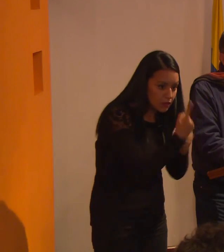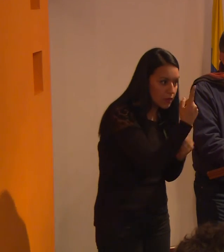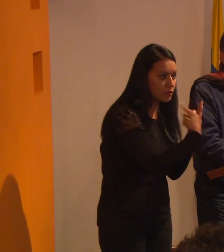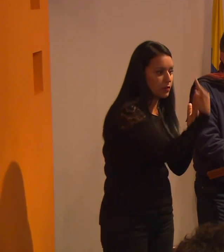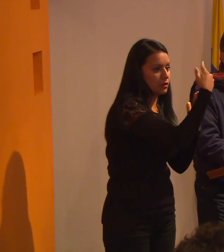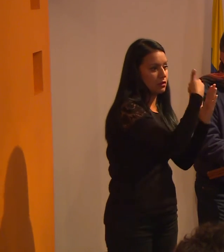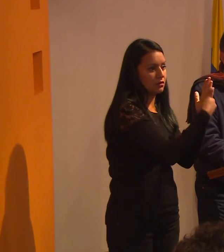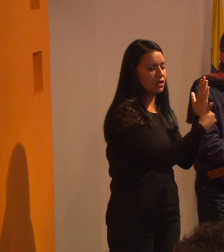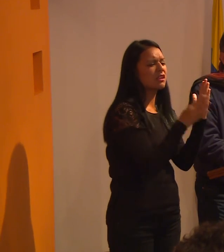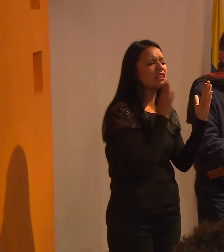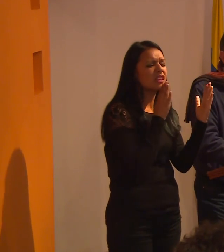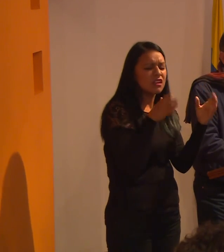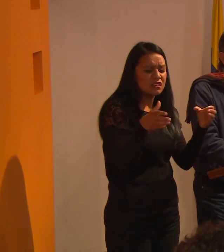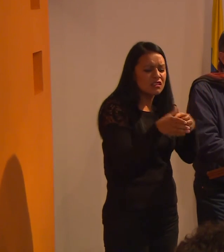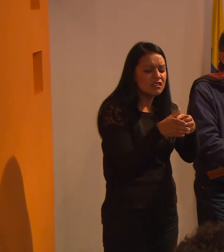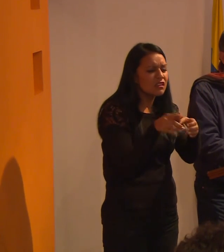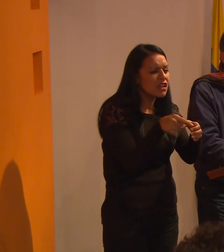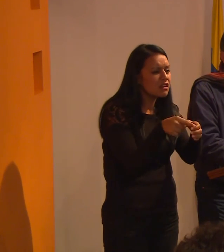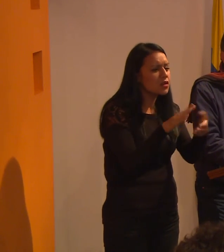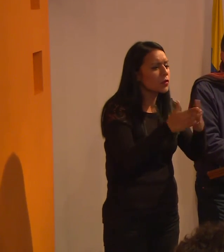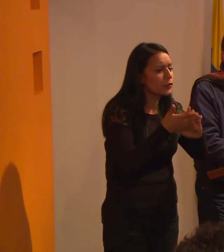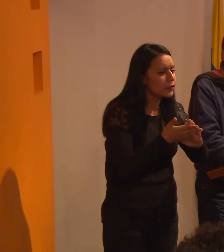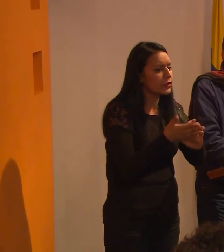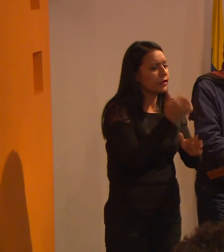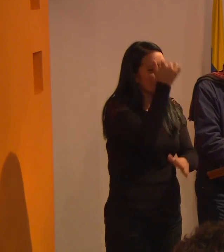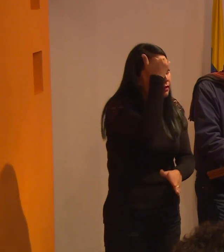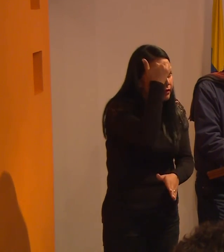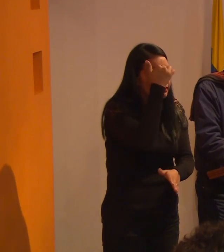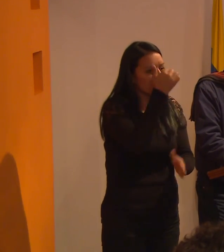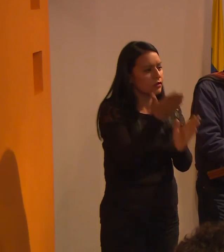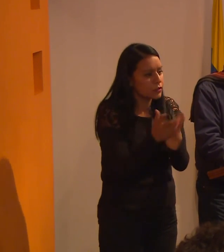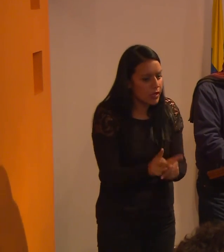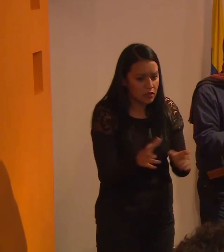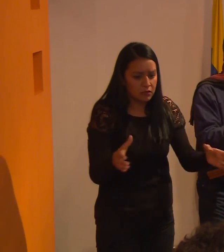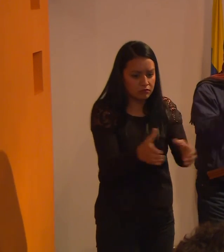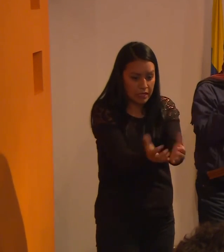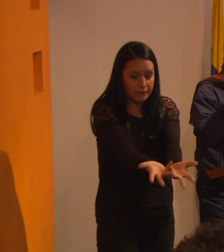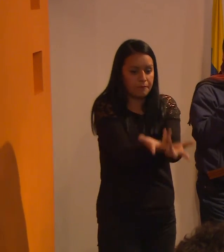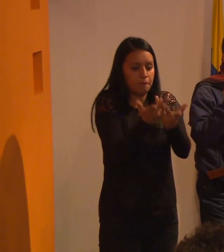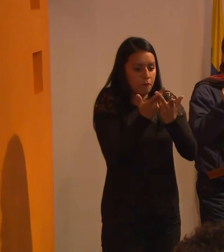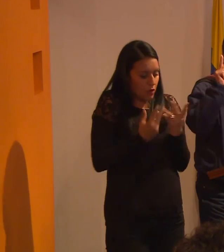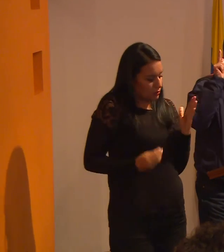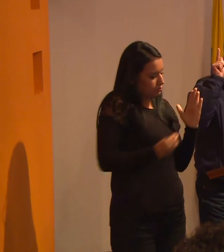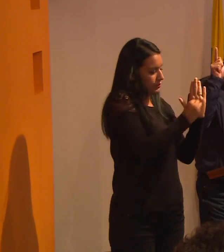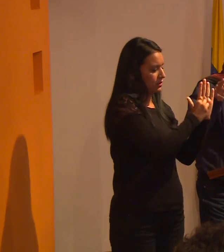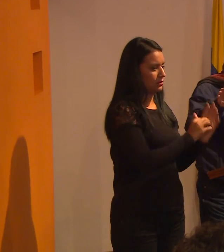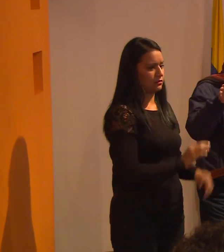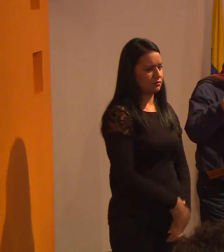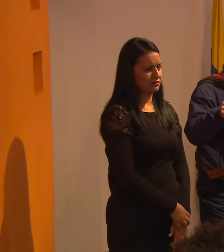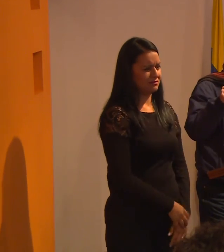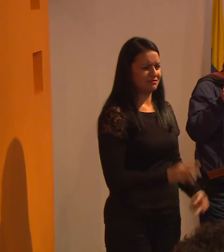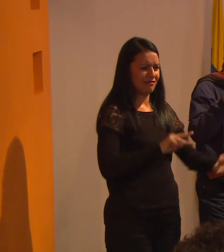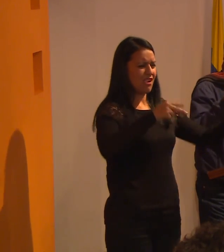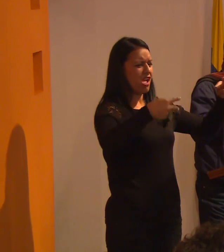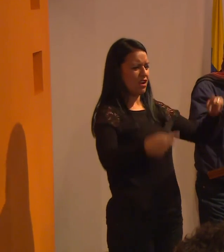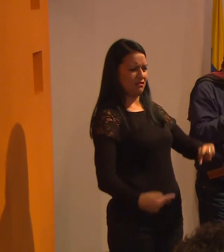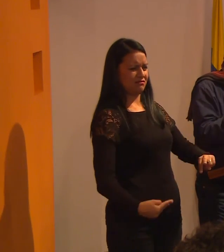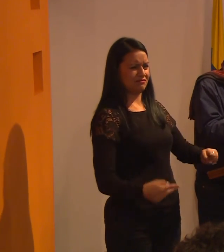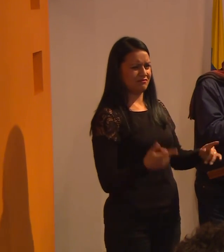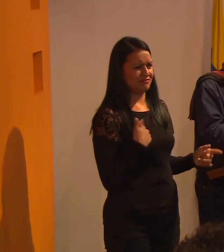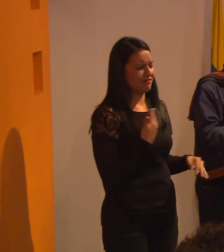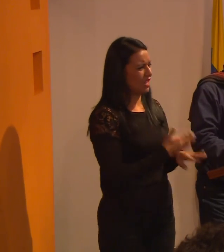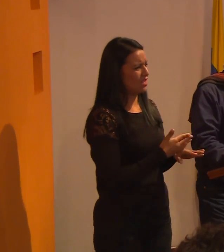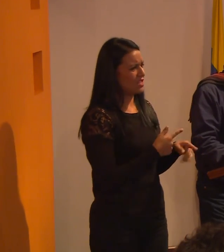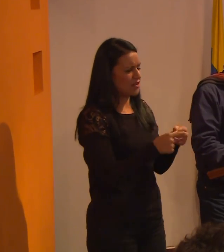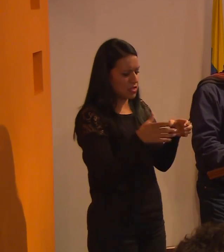los estudiantes y las comunidades y la sociedad. O sea, en lugar de estar convirtiendo esto en un